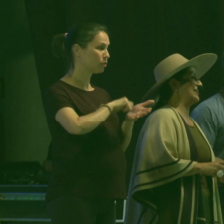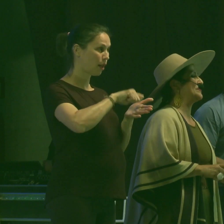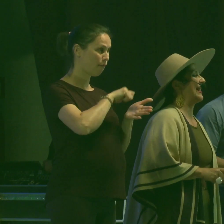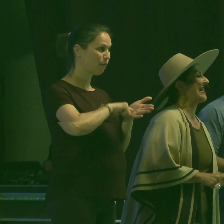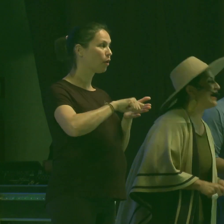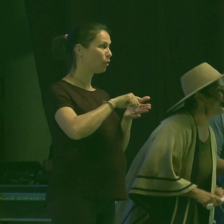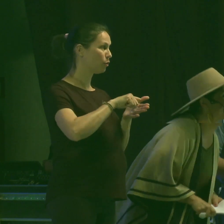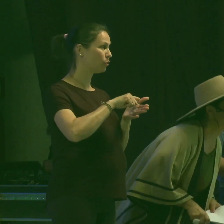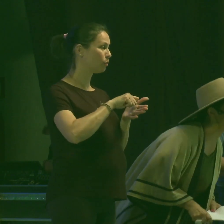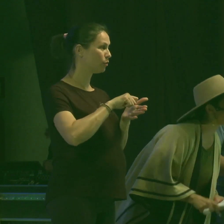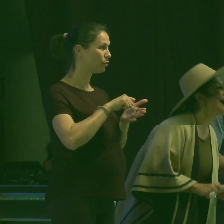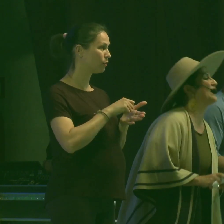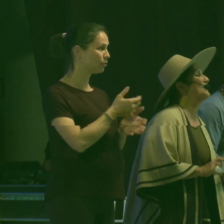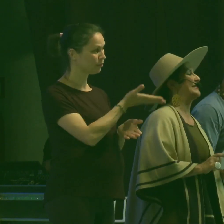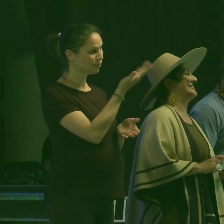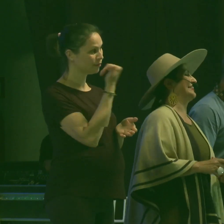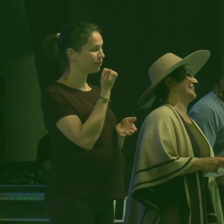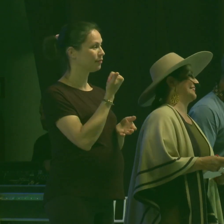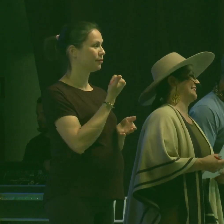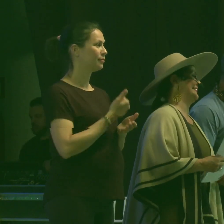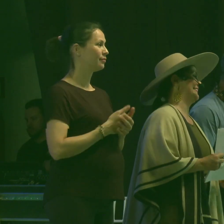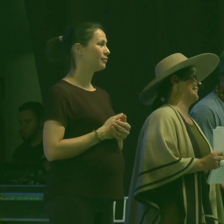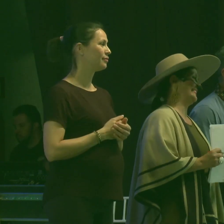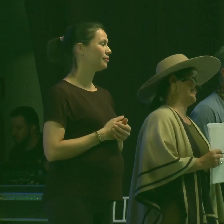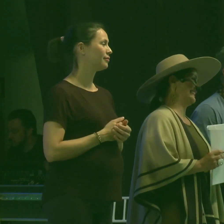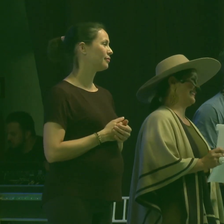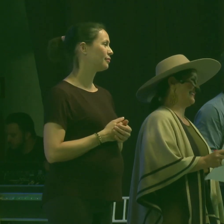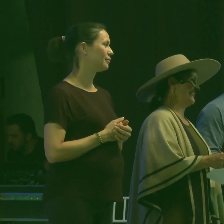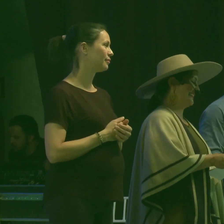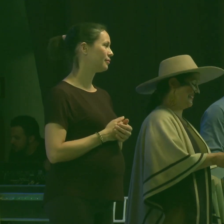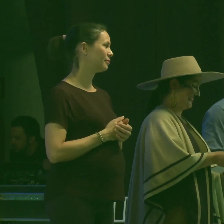aí, vem pra cá, Rodrigo Bauer.